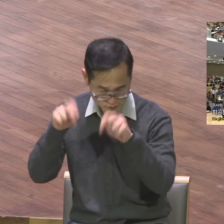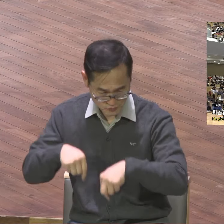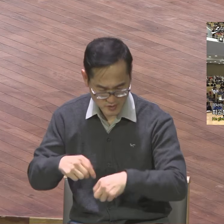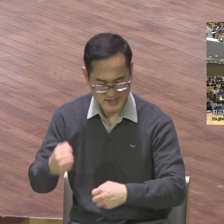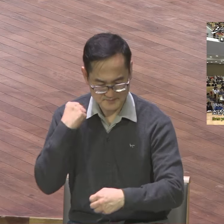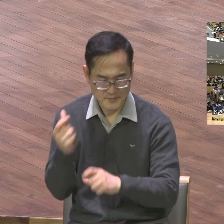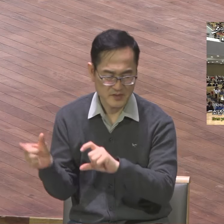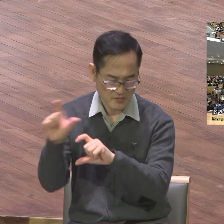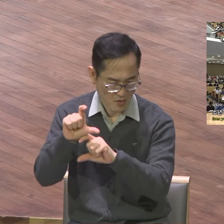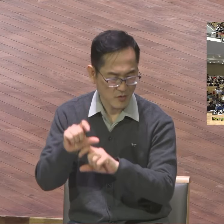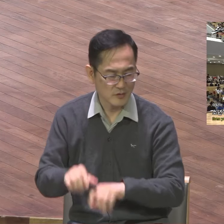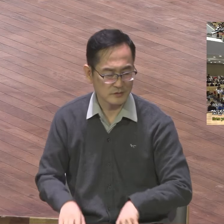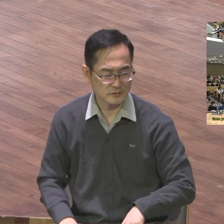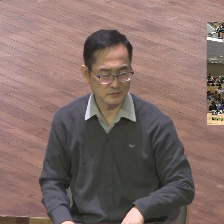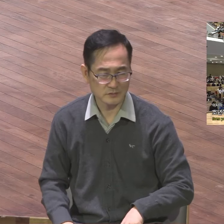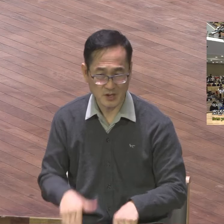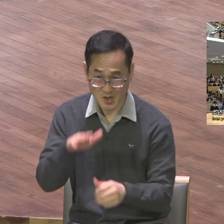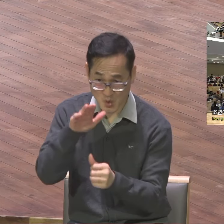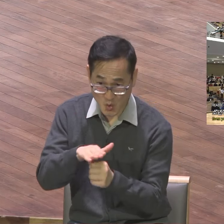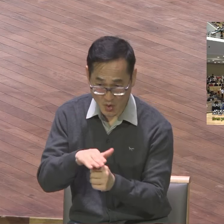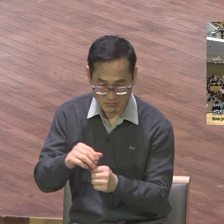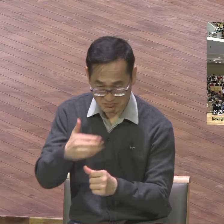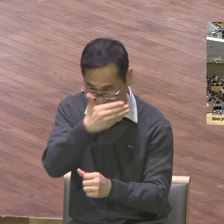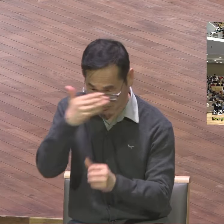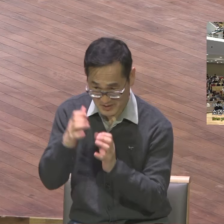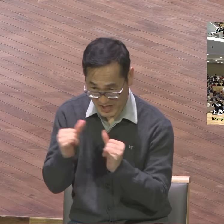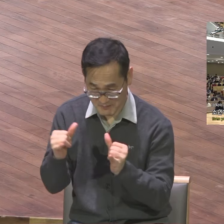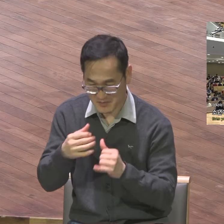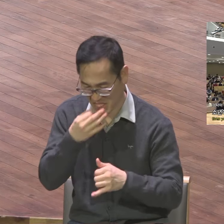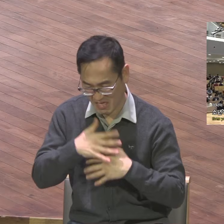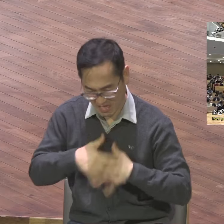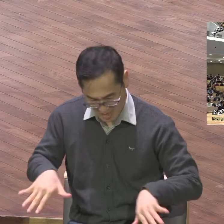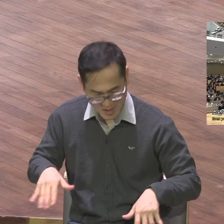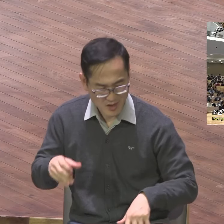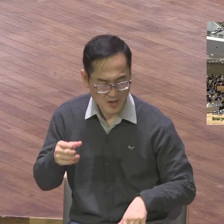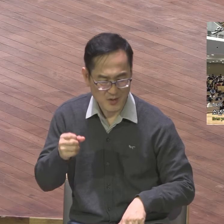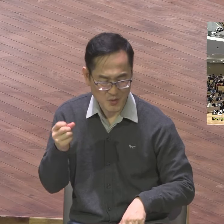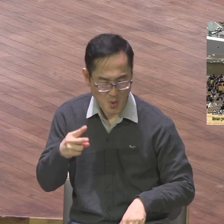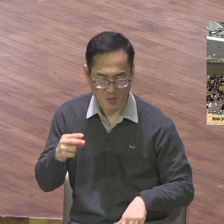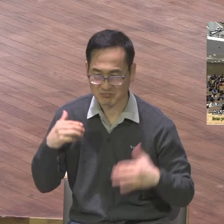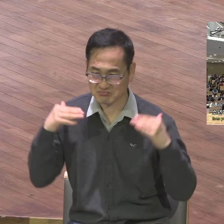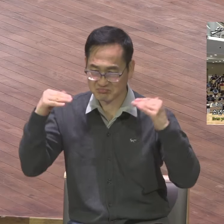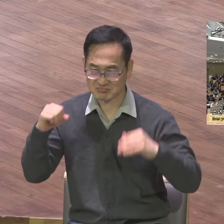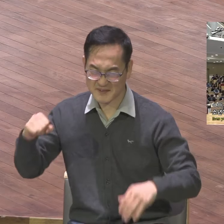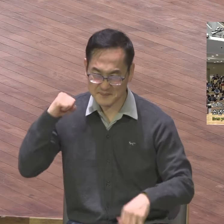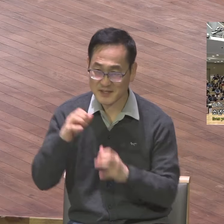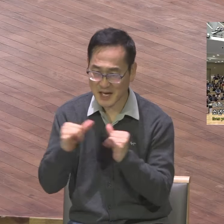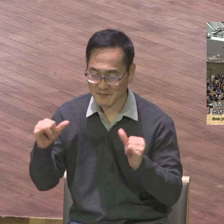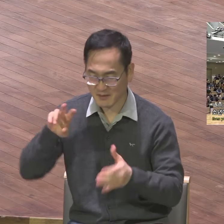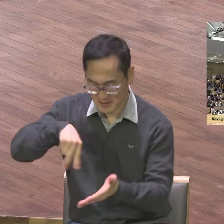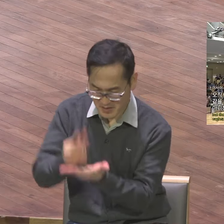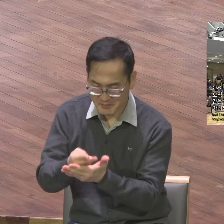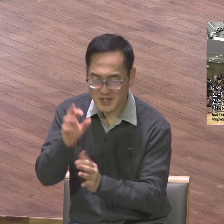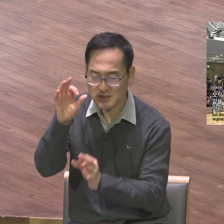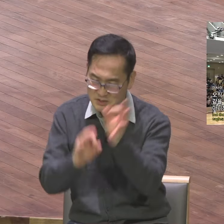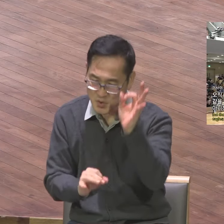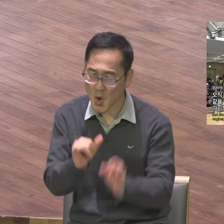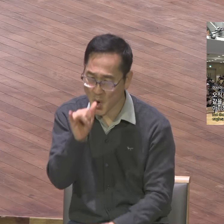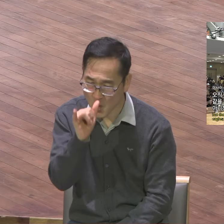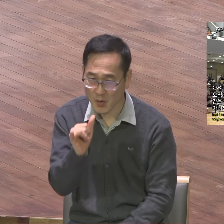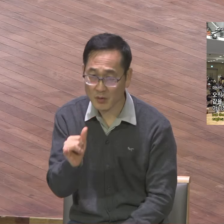자에게는 힘을 더하시나니 소년이라도 피곤하며 공비하며 장정이라도 넘어지며